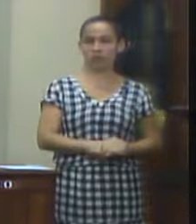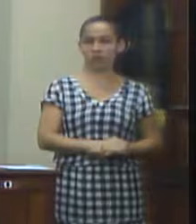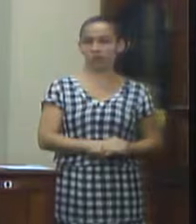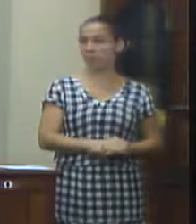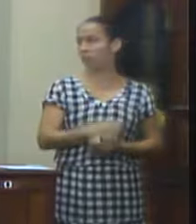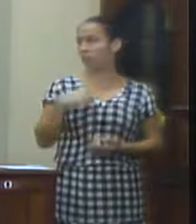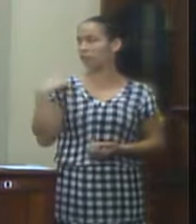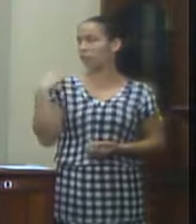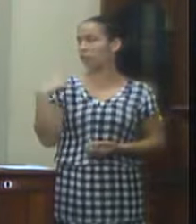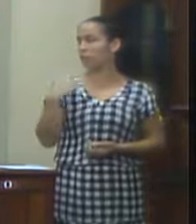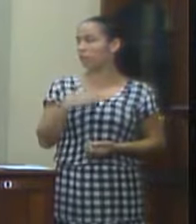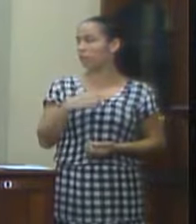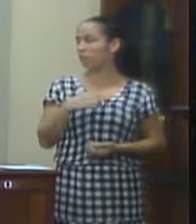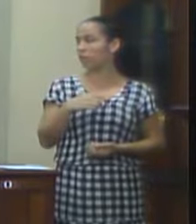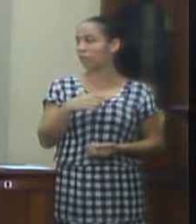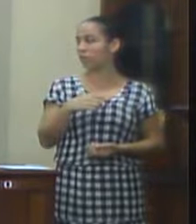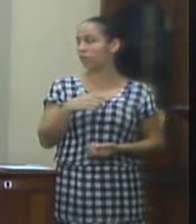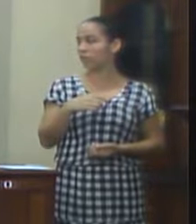Vereador